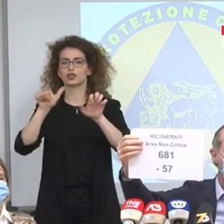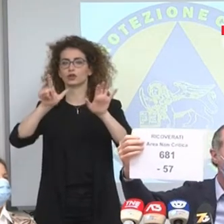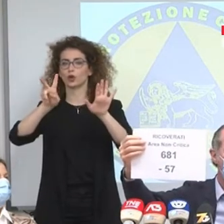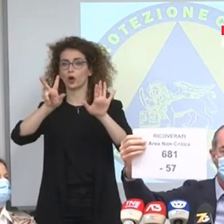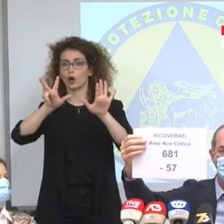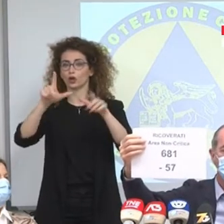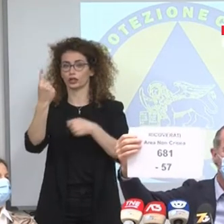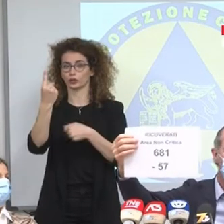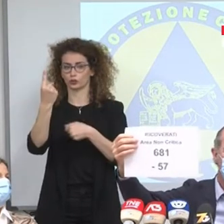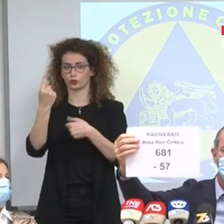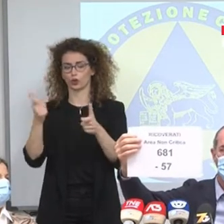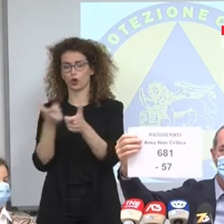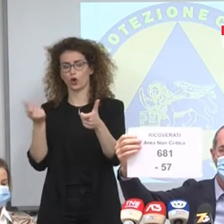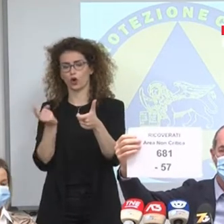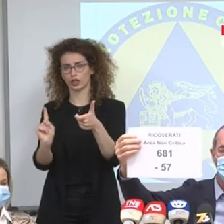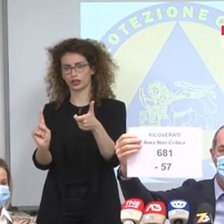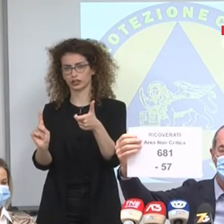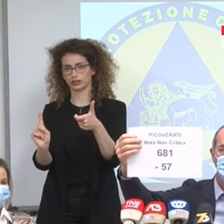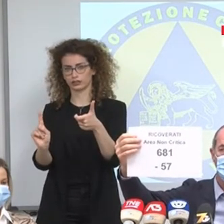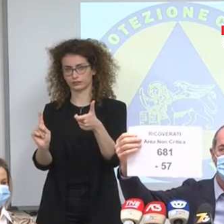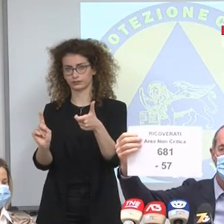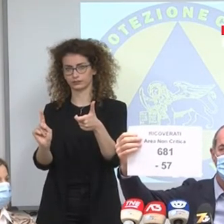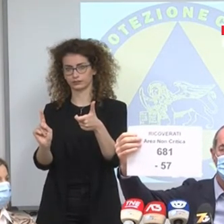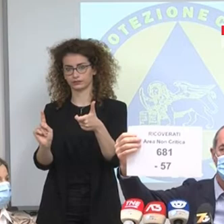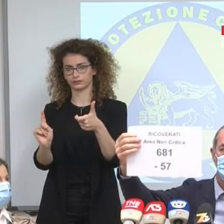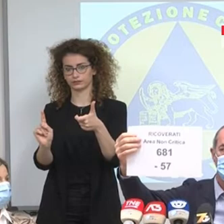681 in area medica, quindi in area non critica,